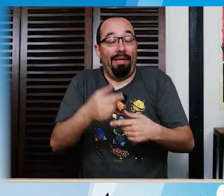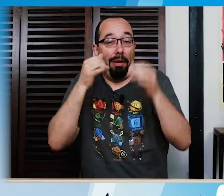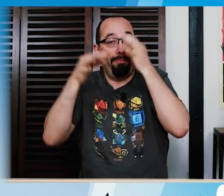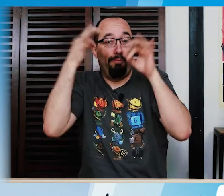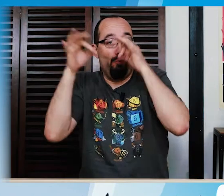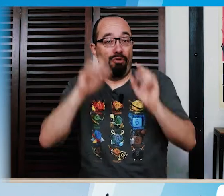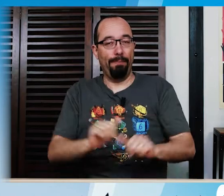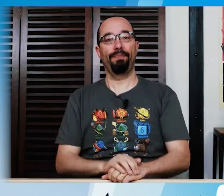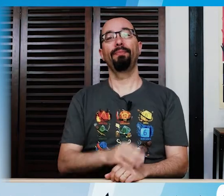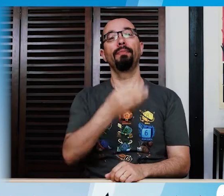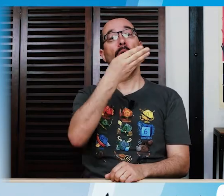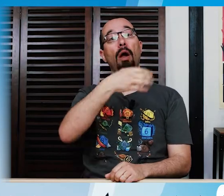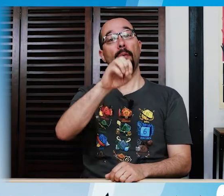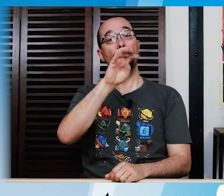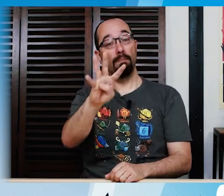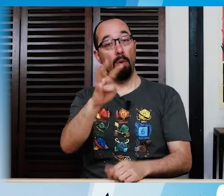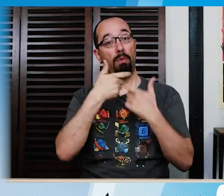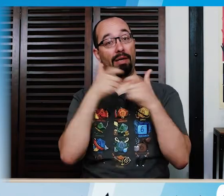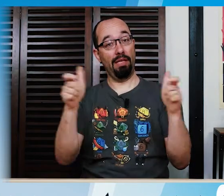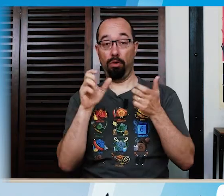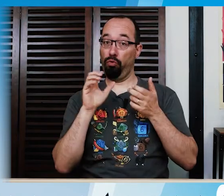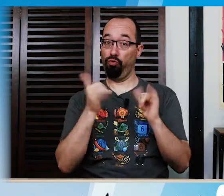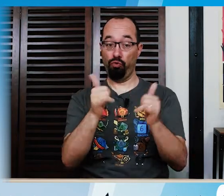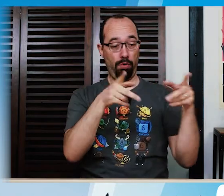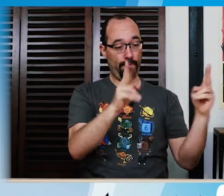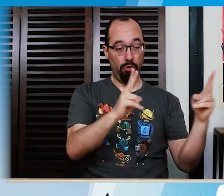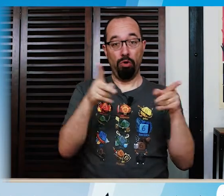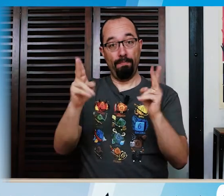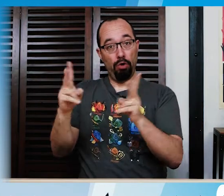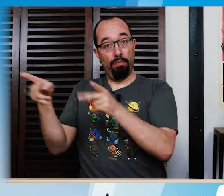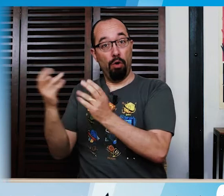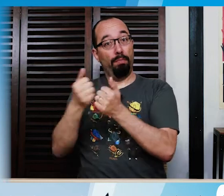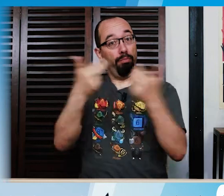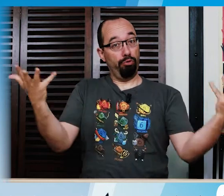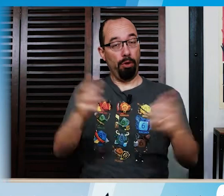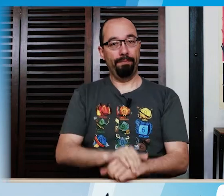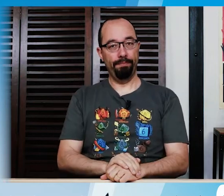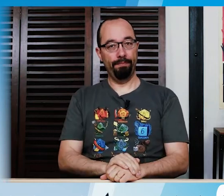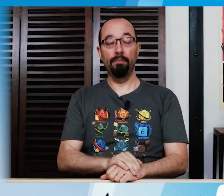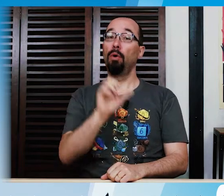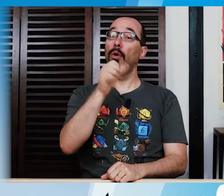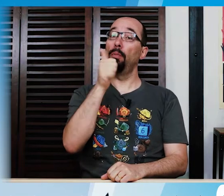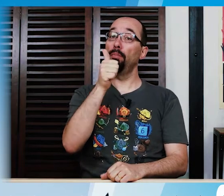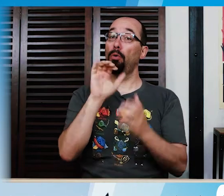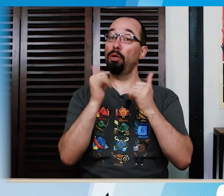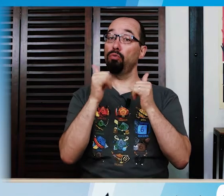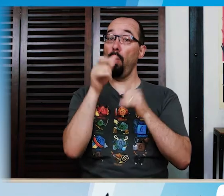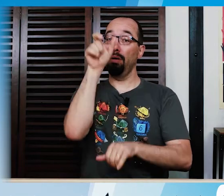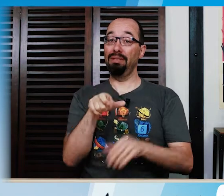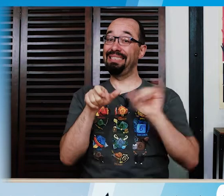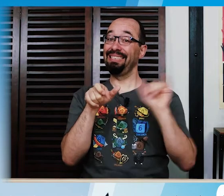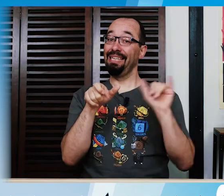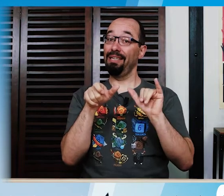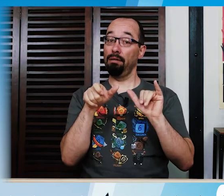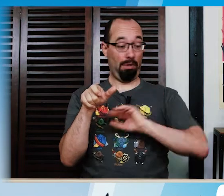Manche suivante. Une partie de Mow Access se joue en plusieurs manches. Le premier joueur de chaque